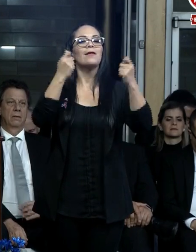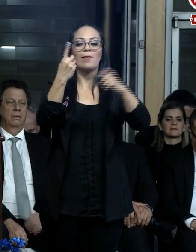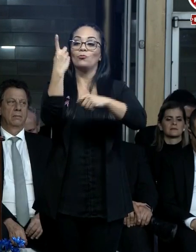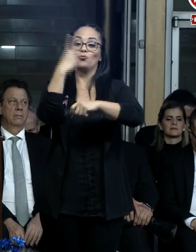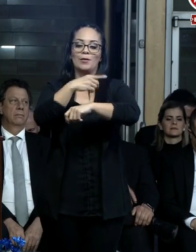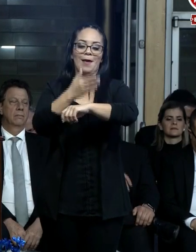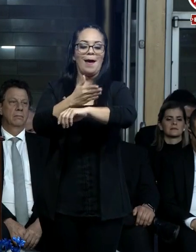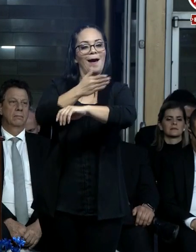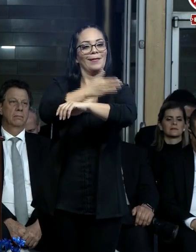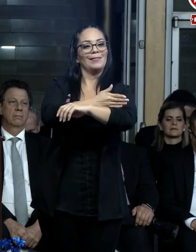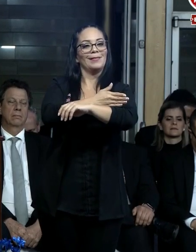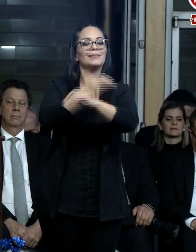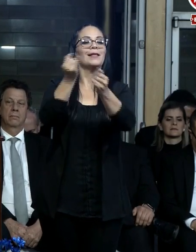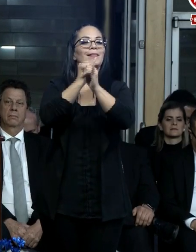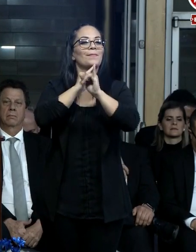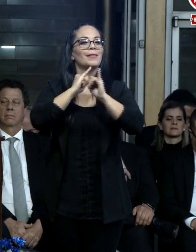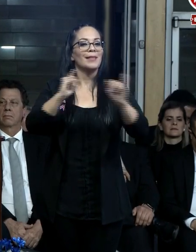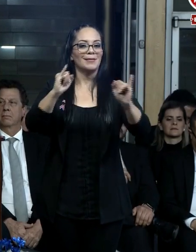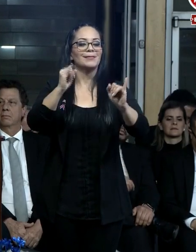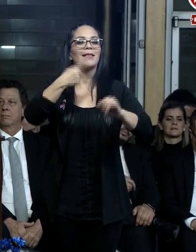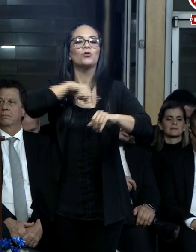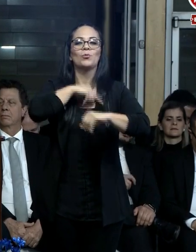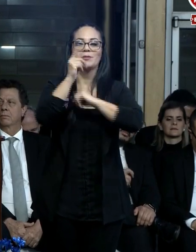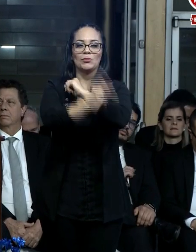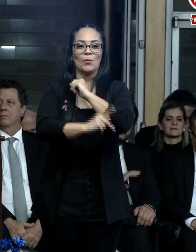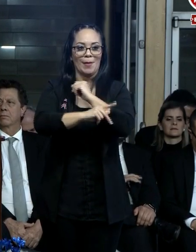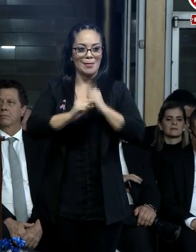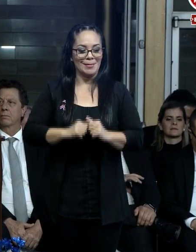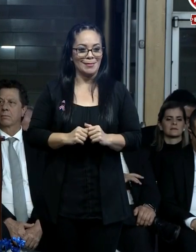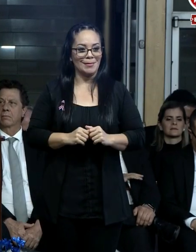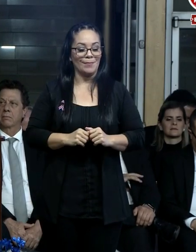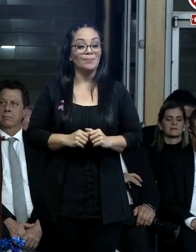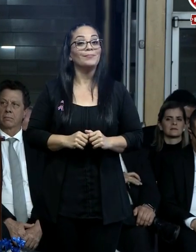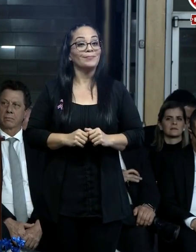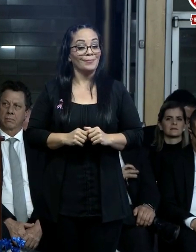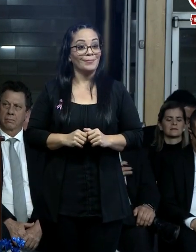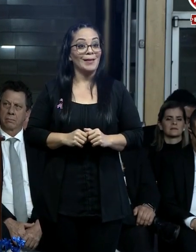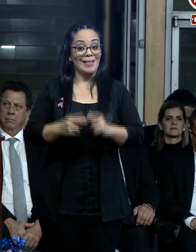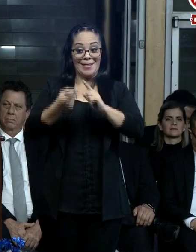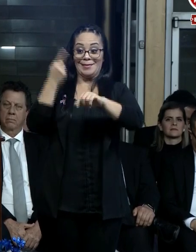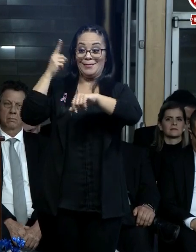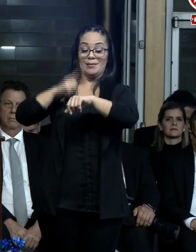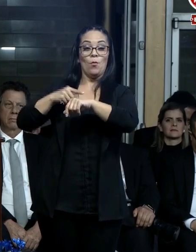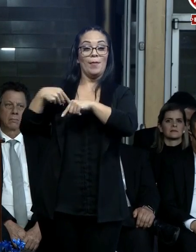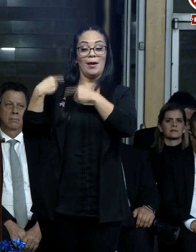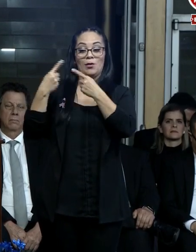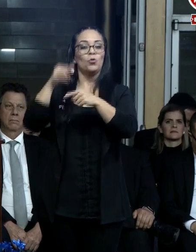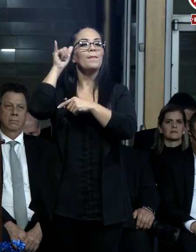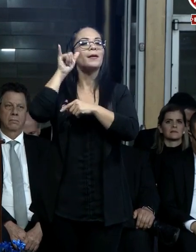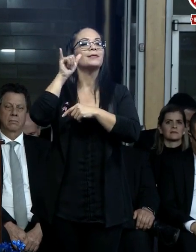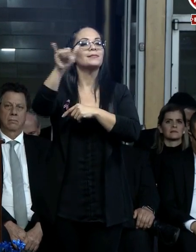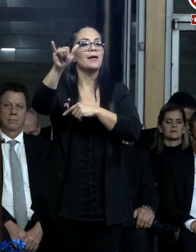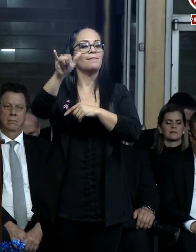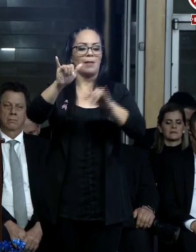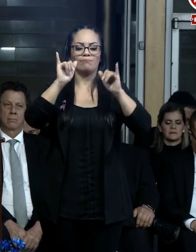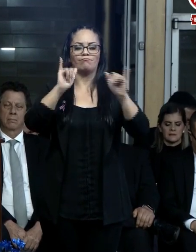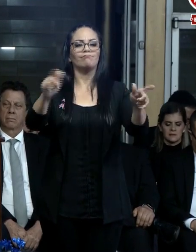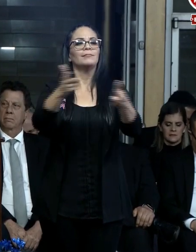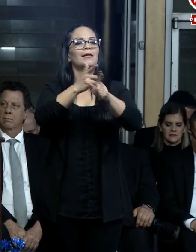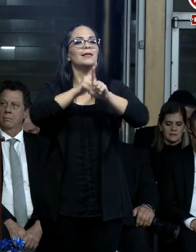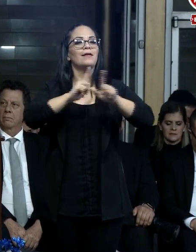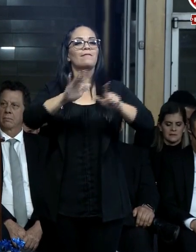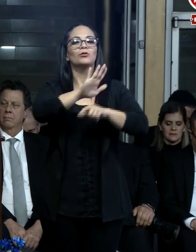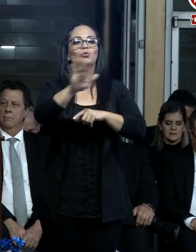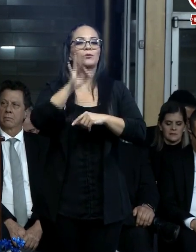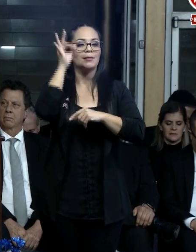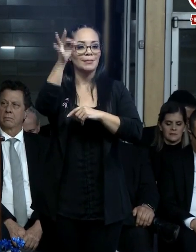de nuestra patria, que desde entonces y para siempre se sabe soberana de su